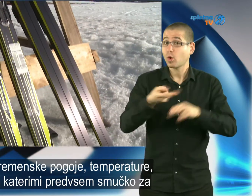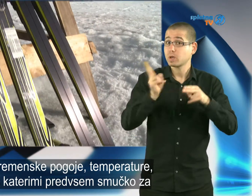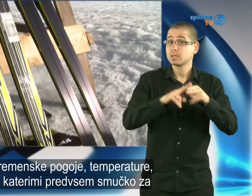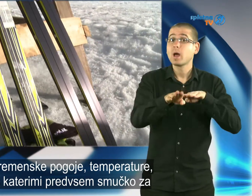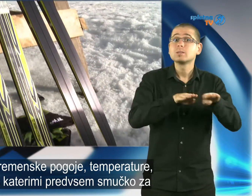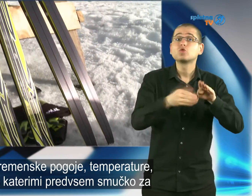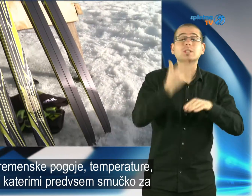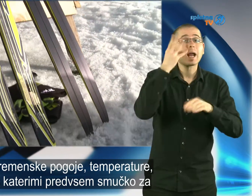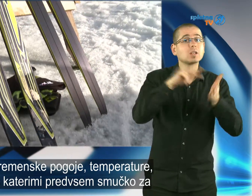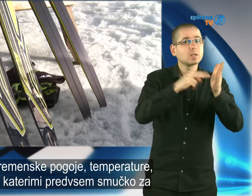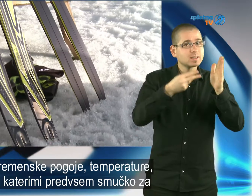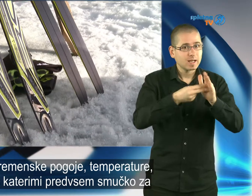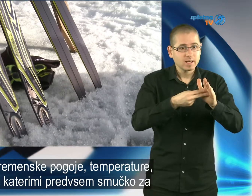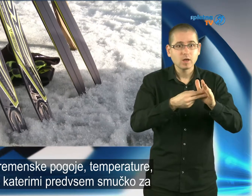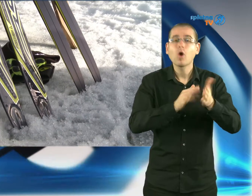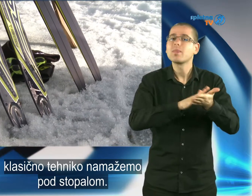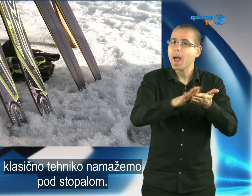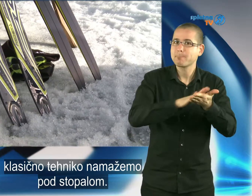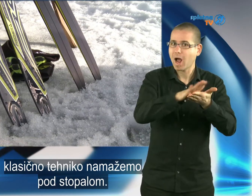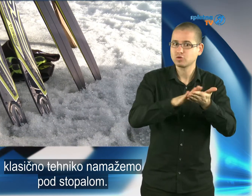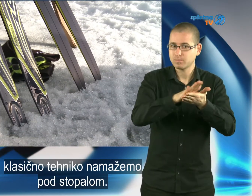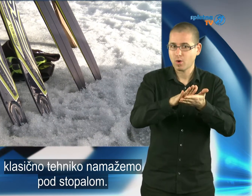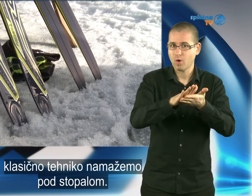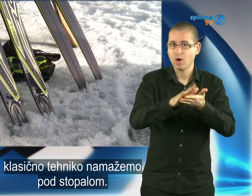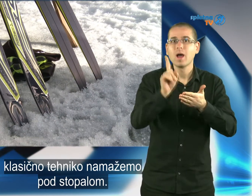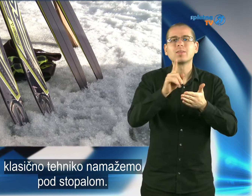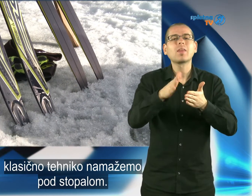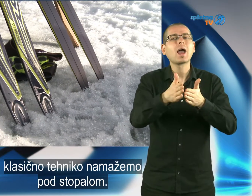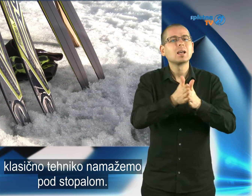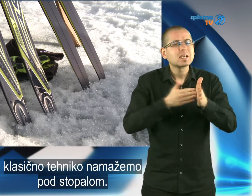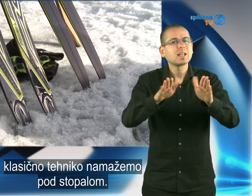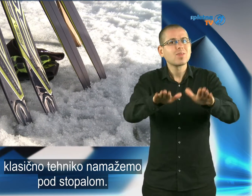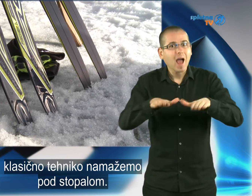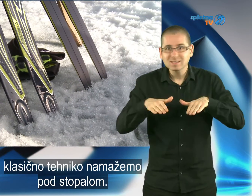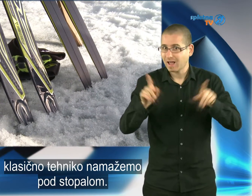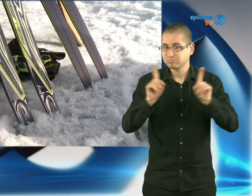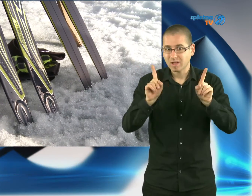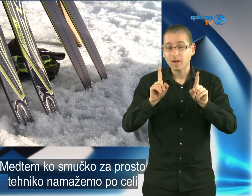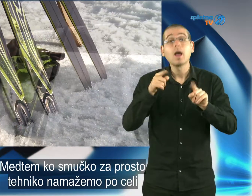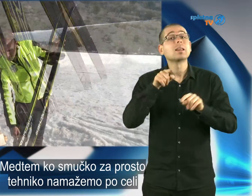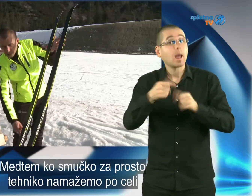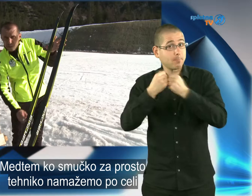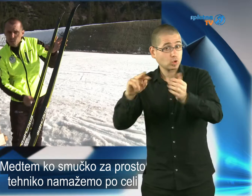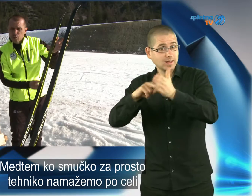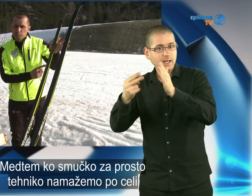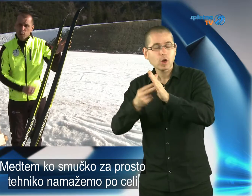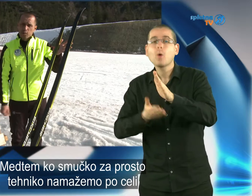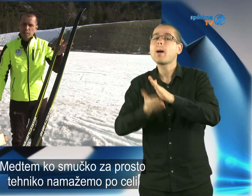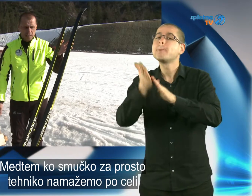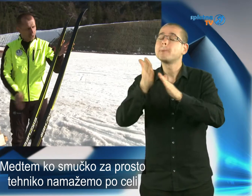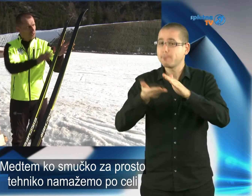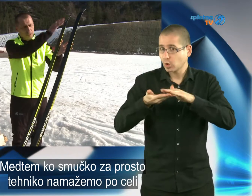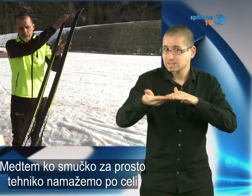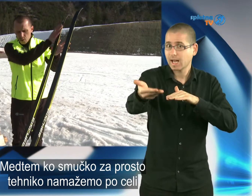temperature, s katero predvsem smučko za klasično tehniko namažemo pod stopalom. Medtem ko smučko za